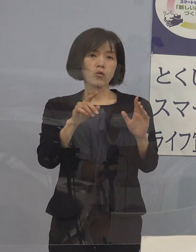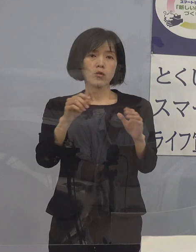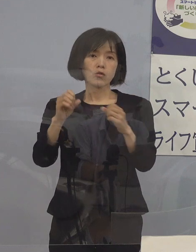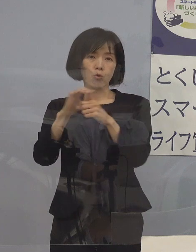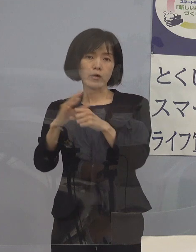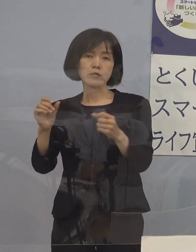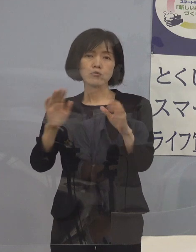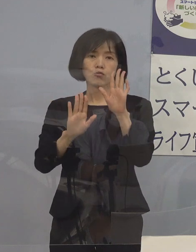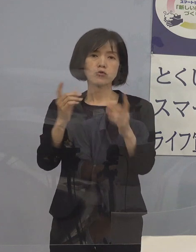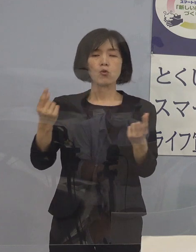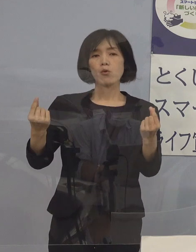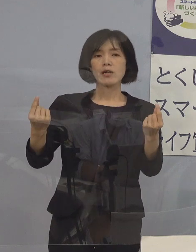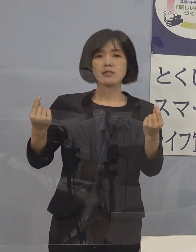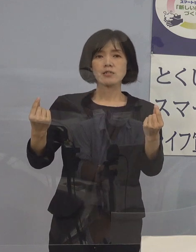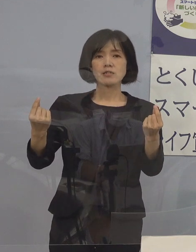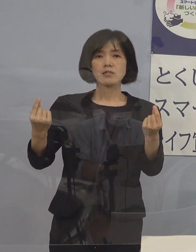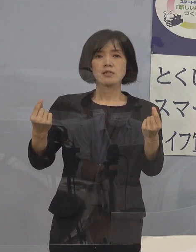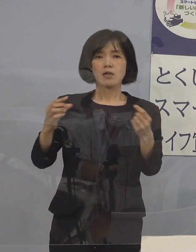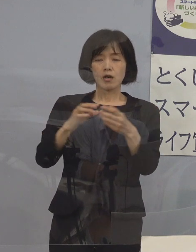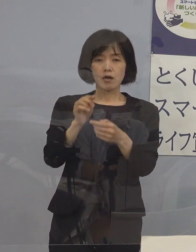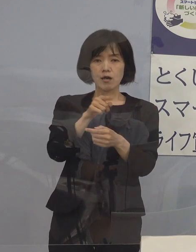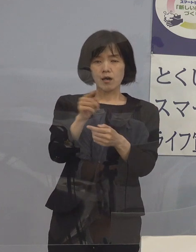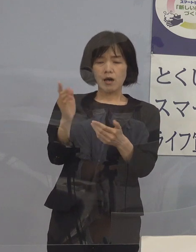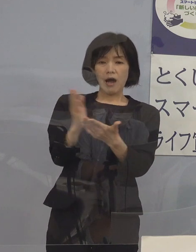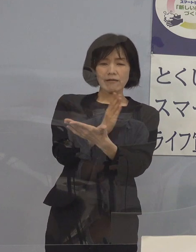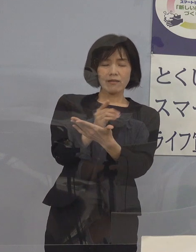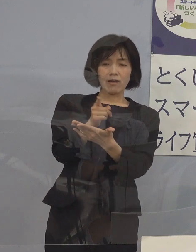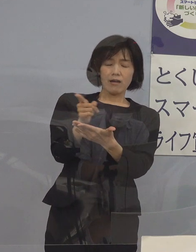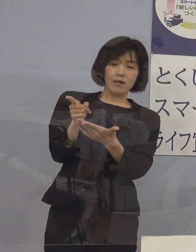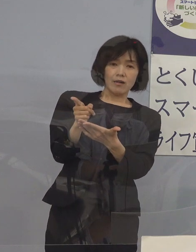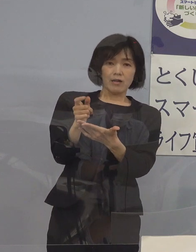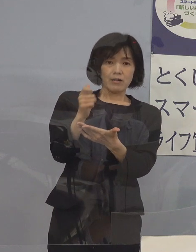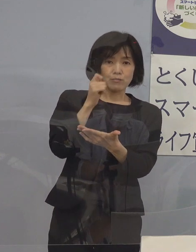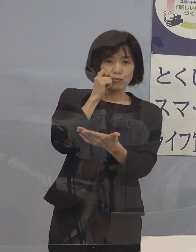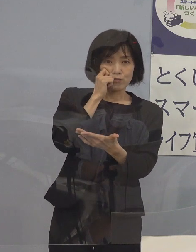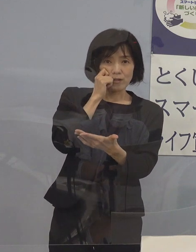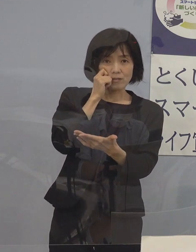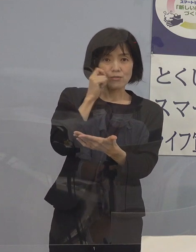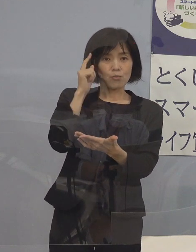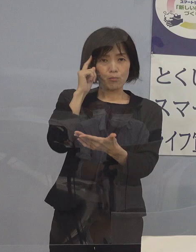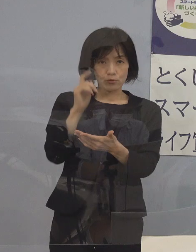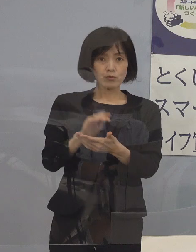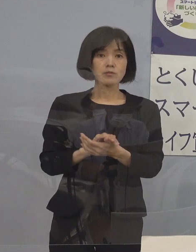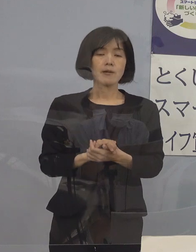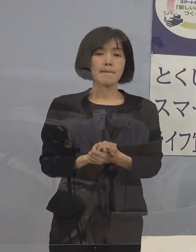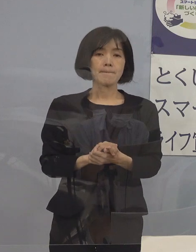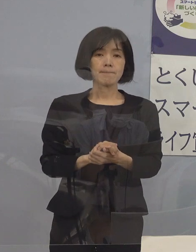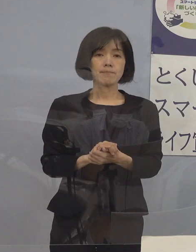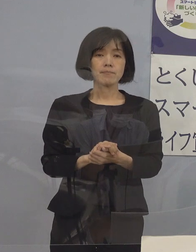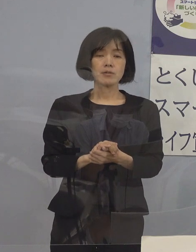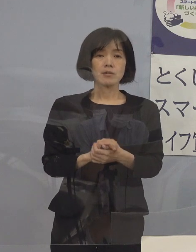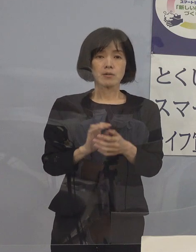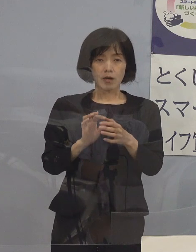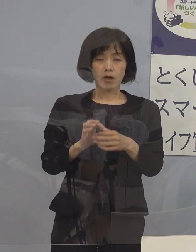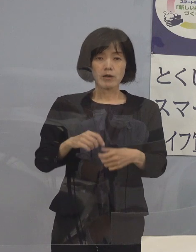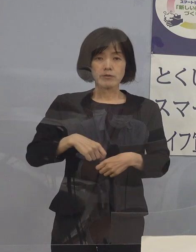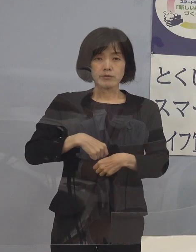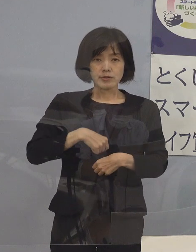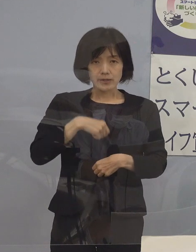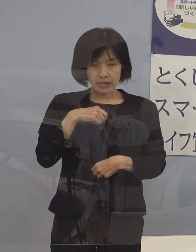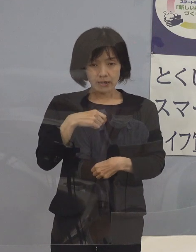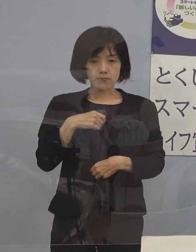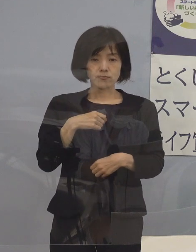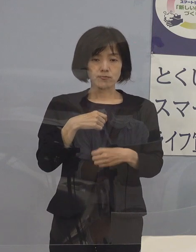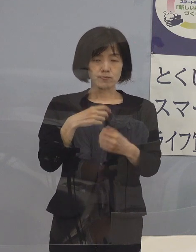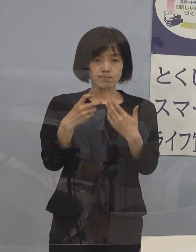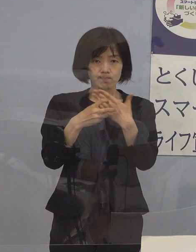炎症状、非常に難しくなっているかな、こういう症、まあ、印象を受けています。まあ、それだけに正確な診断とい